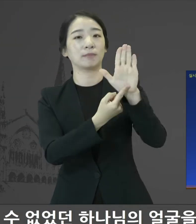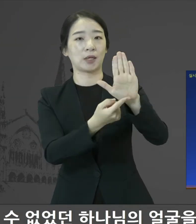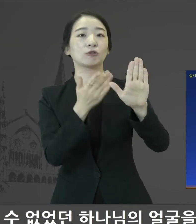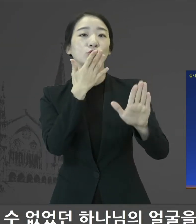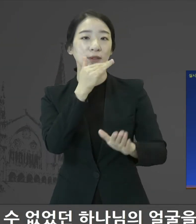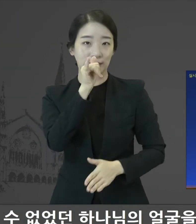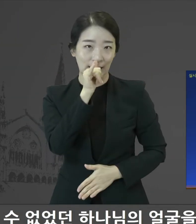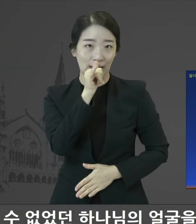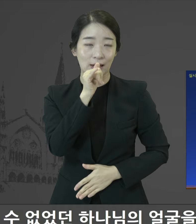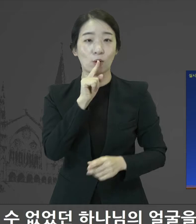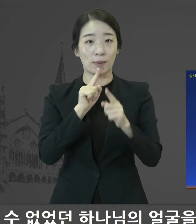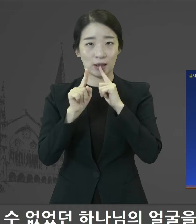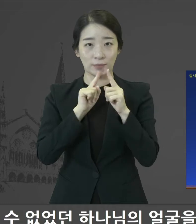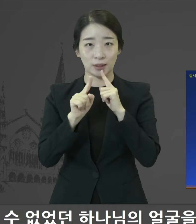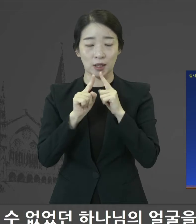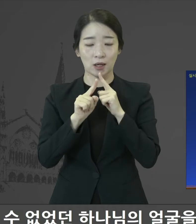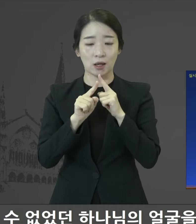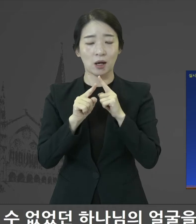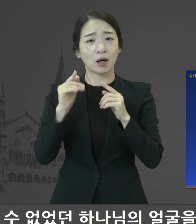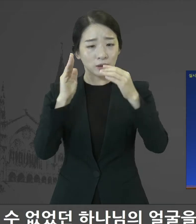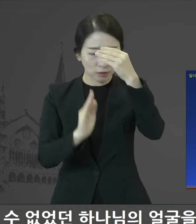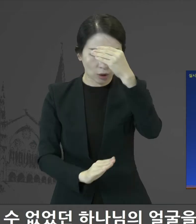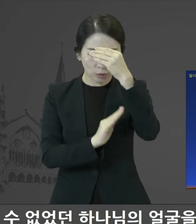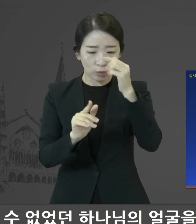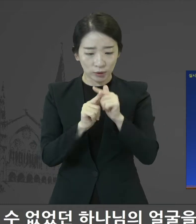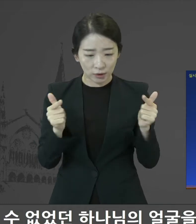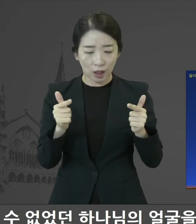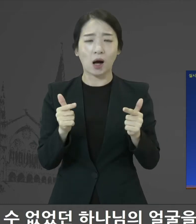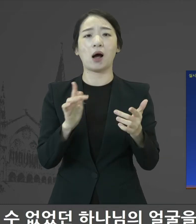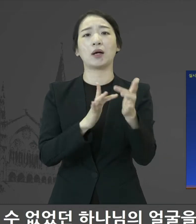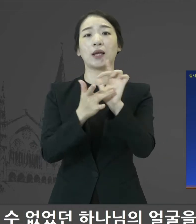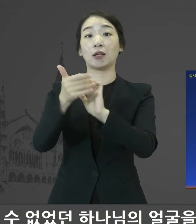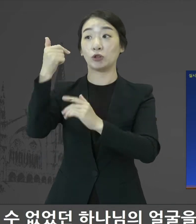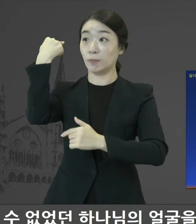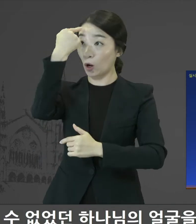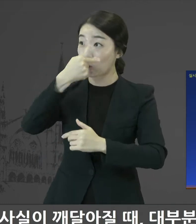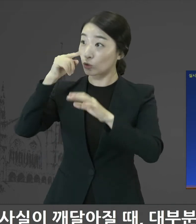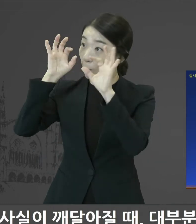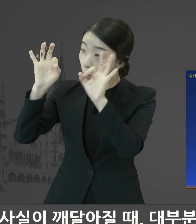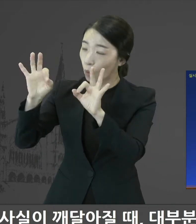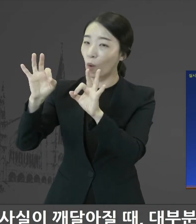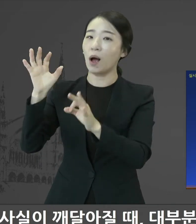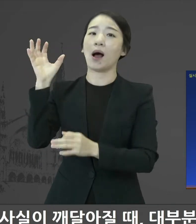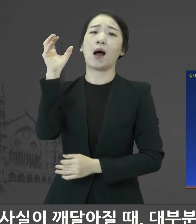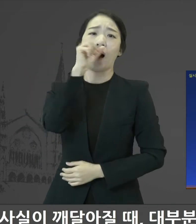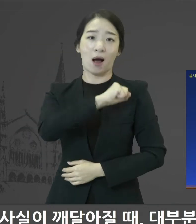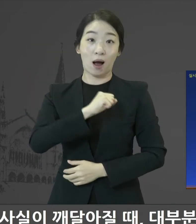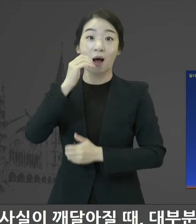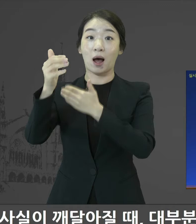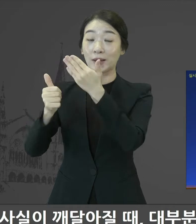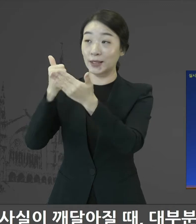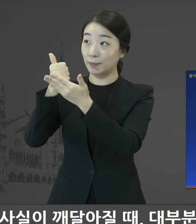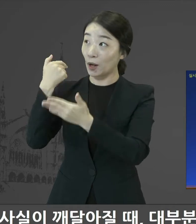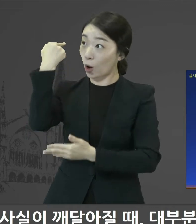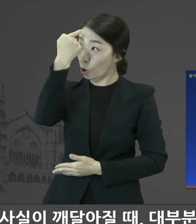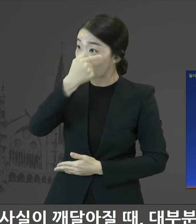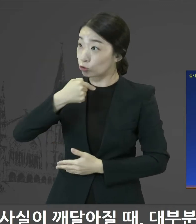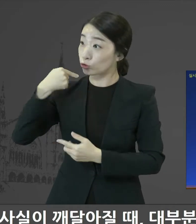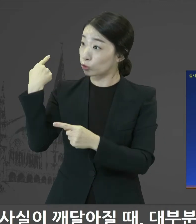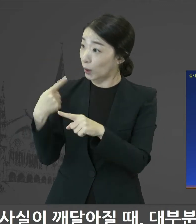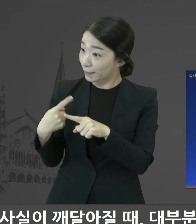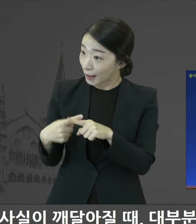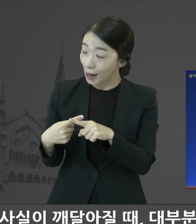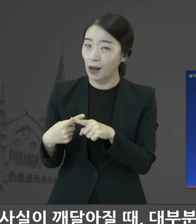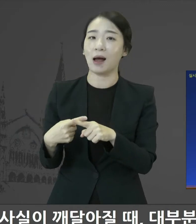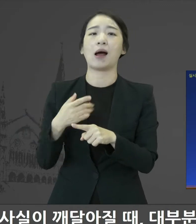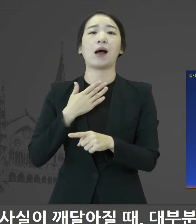은혜를 받게 됩니다. 예수님의 얼굴은 곧 하나님의 낫, 우리가 볼 수 없었던